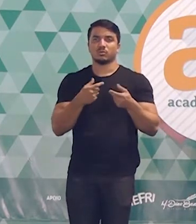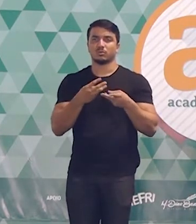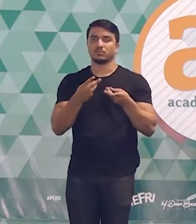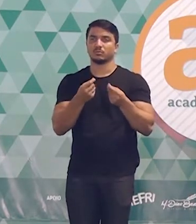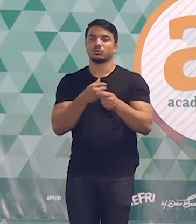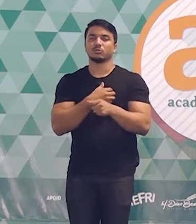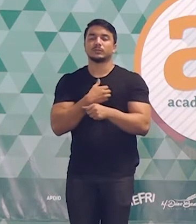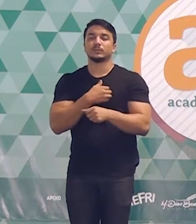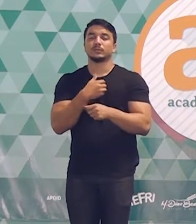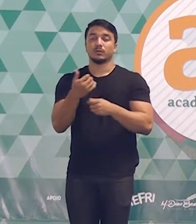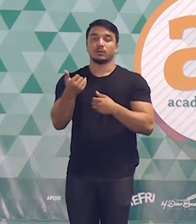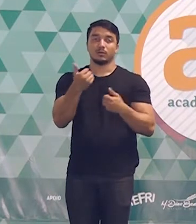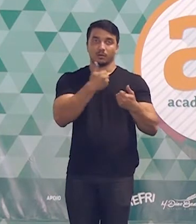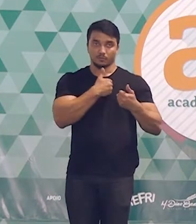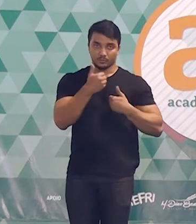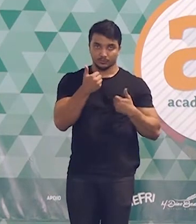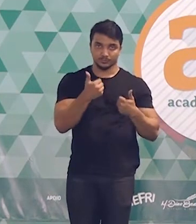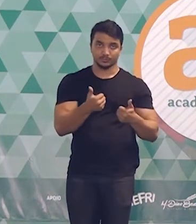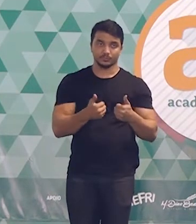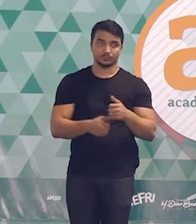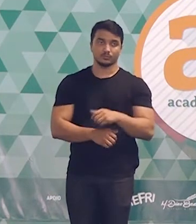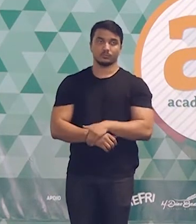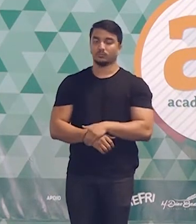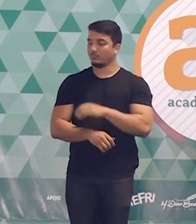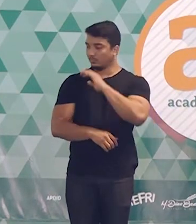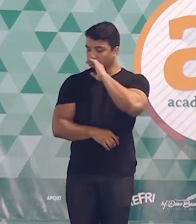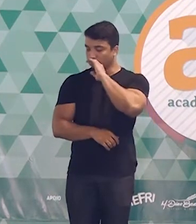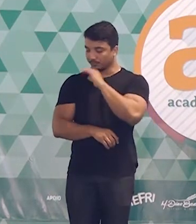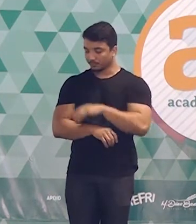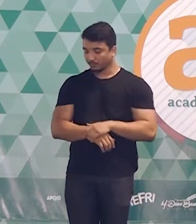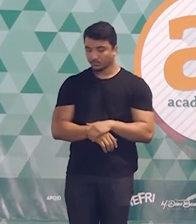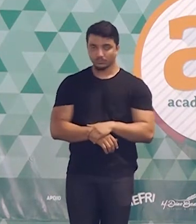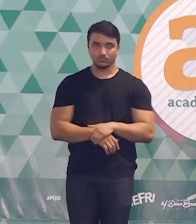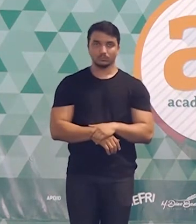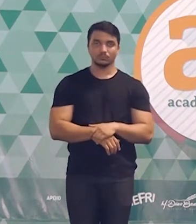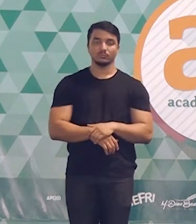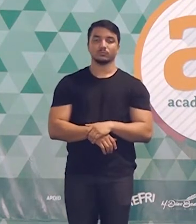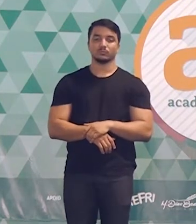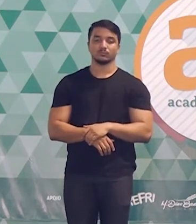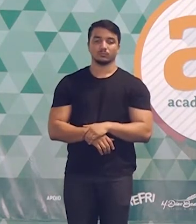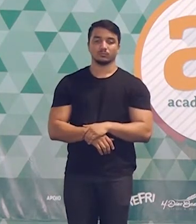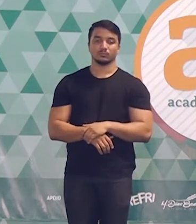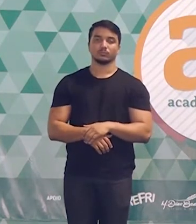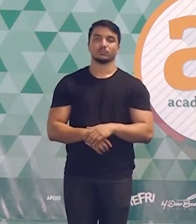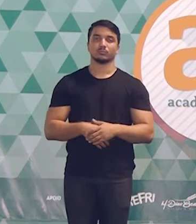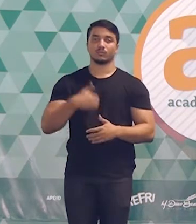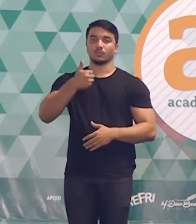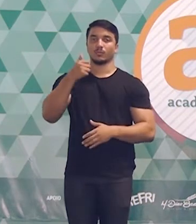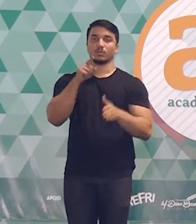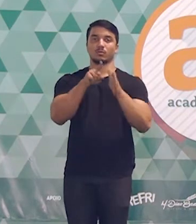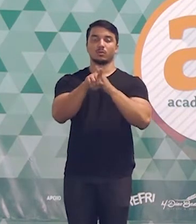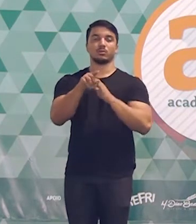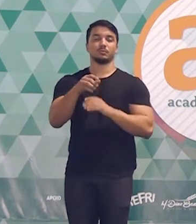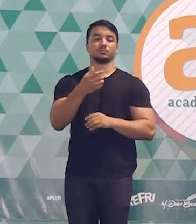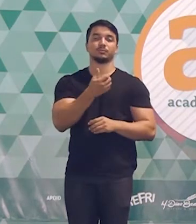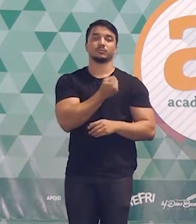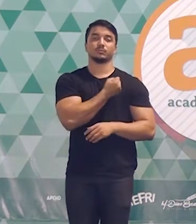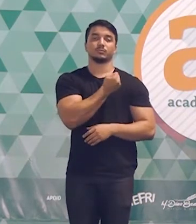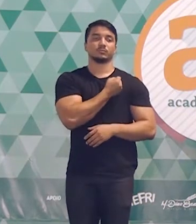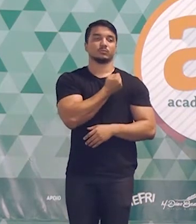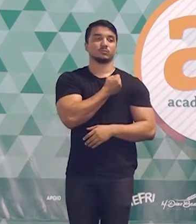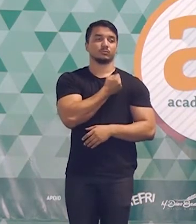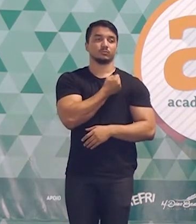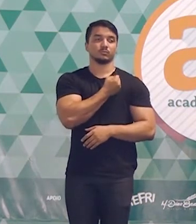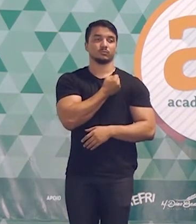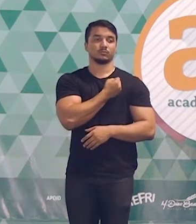por favor, se comunique aqui. Vamos lá, então. Vamos à primeira questão. Está na página 10. Acompanhe aí, por